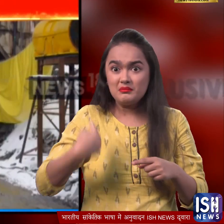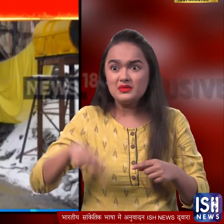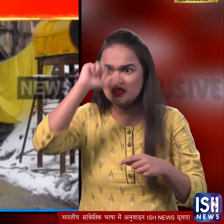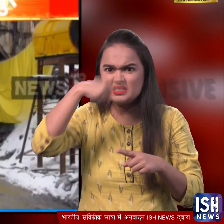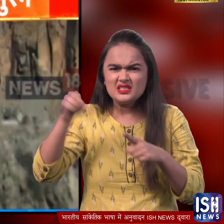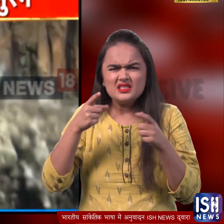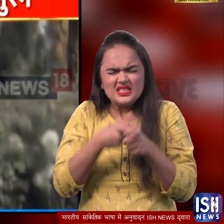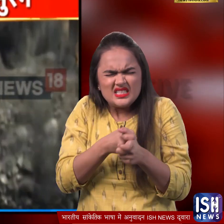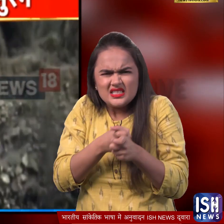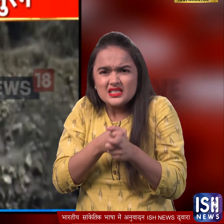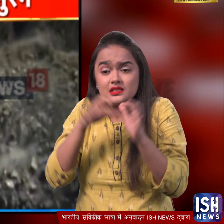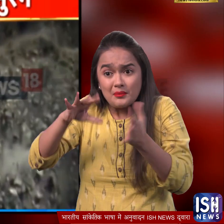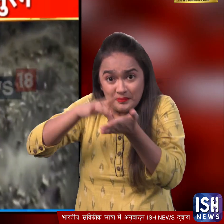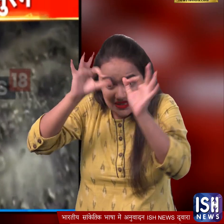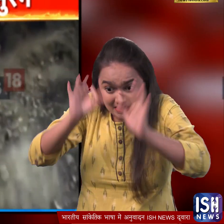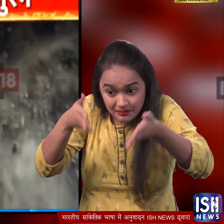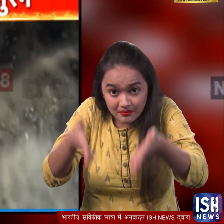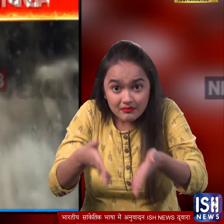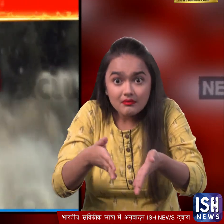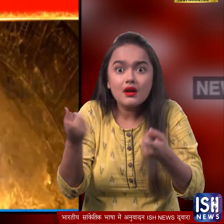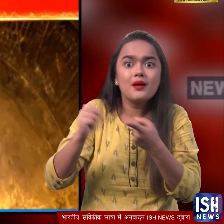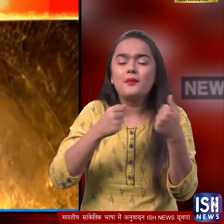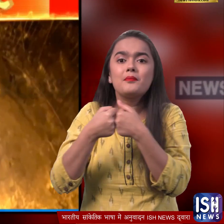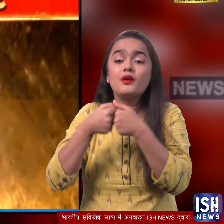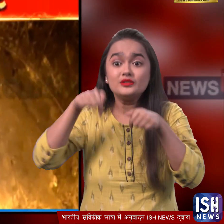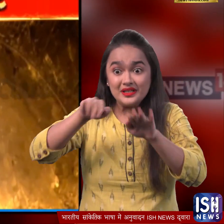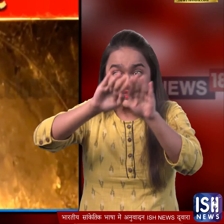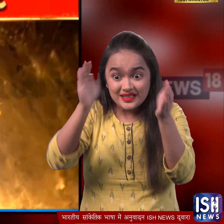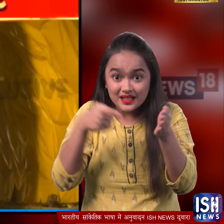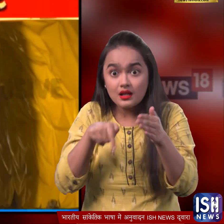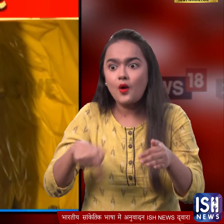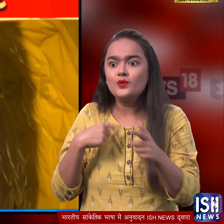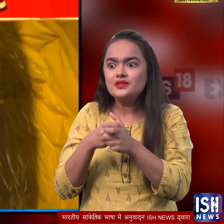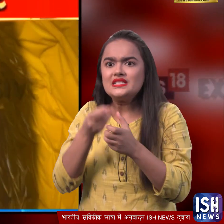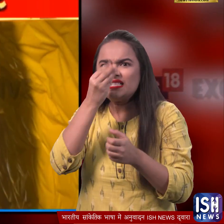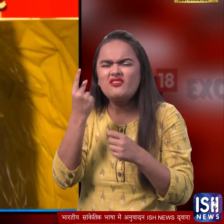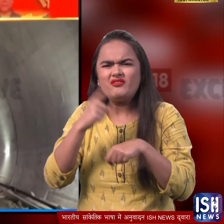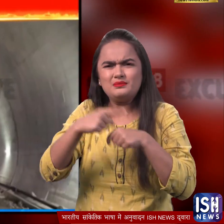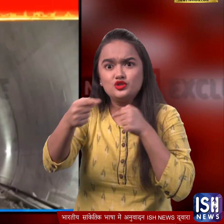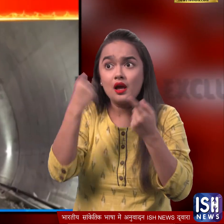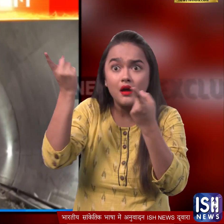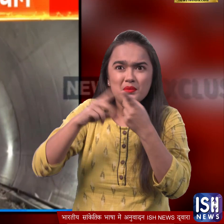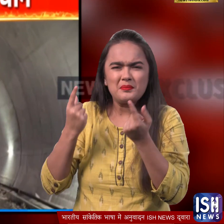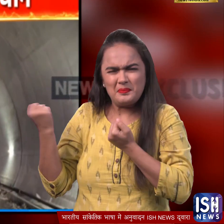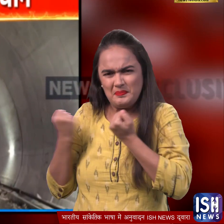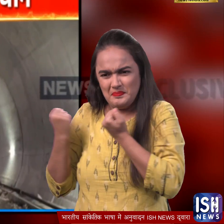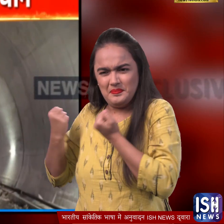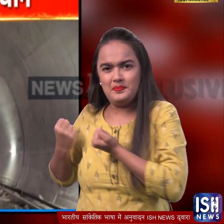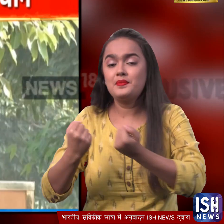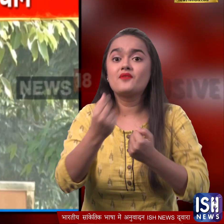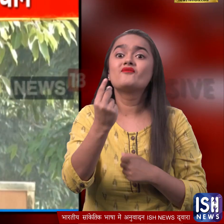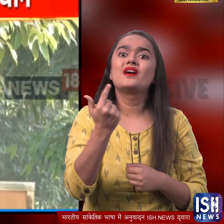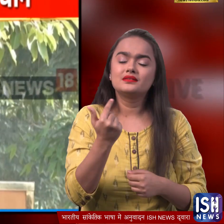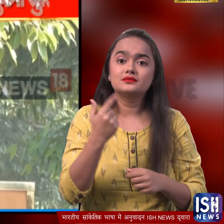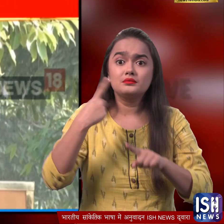बीच सबसे भयानक जंग इसी जगह लड़ी गई थी। लेकिन इस सुरंग के बनने से सेना की टुकड़ियां बेहद कम वक्त में LAC तक पहुंच